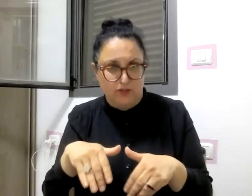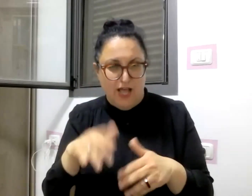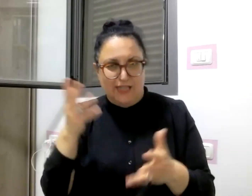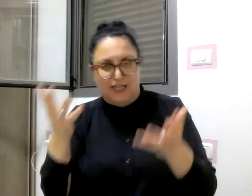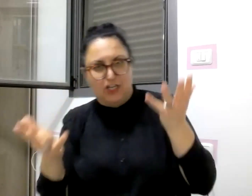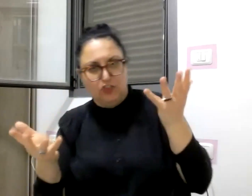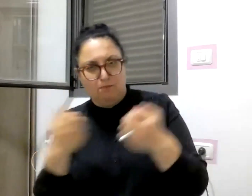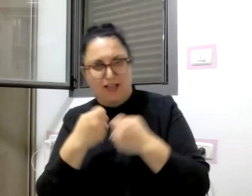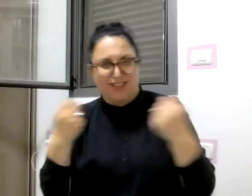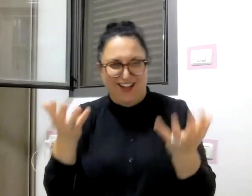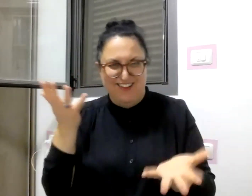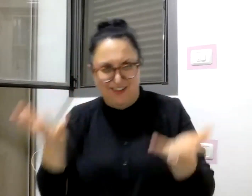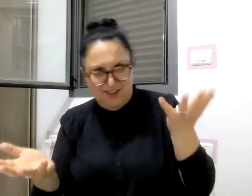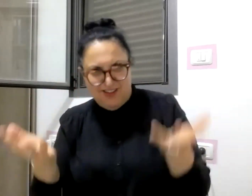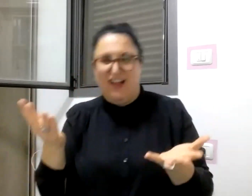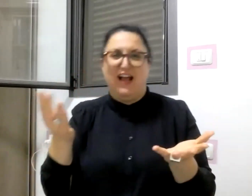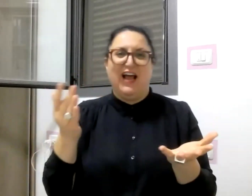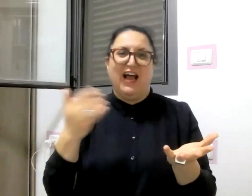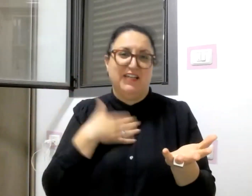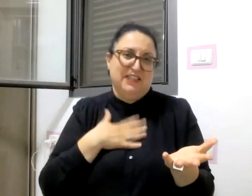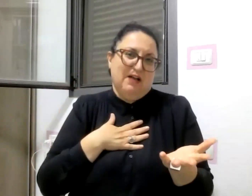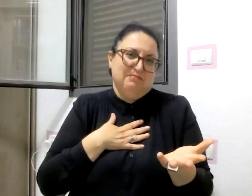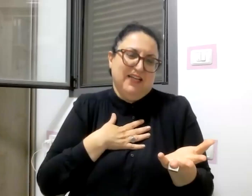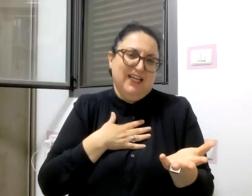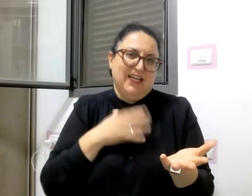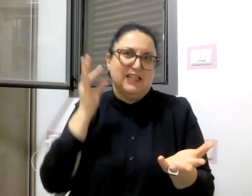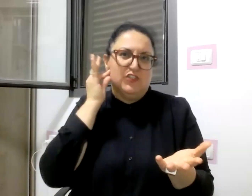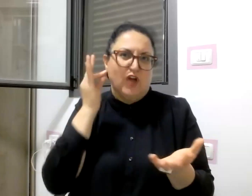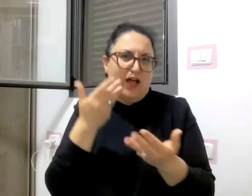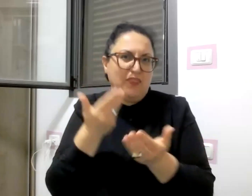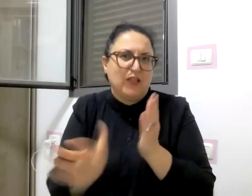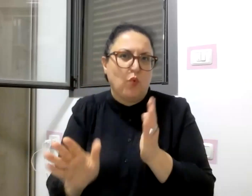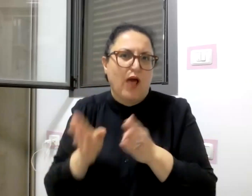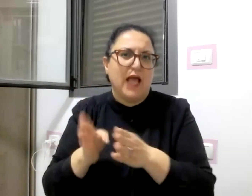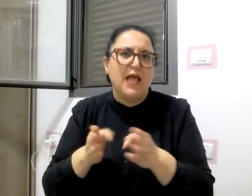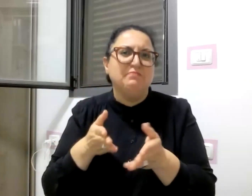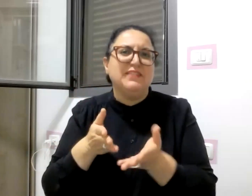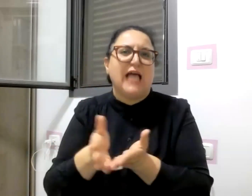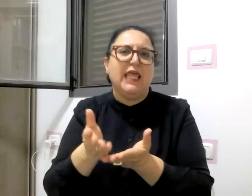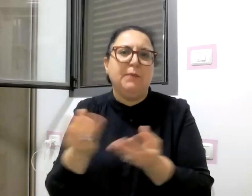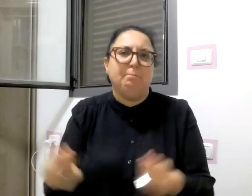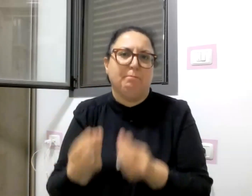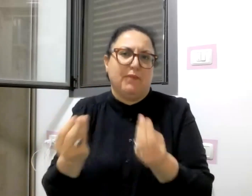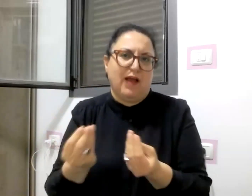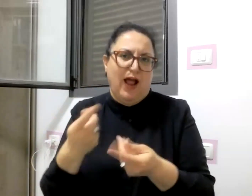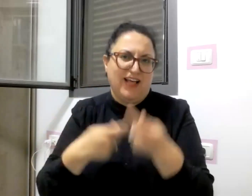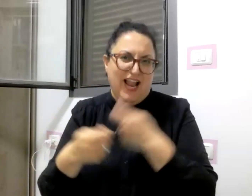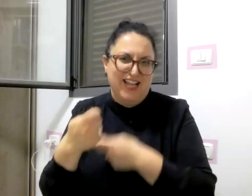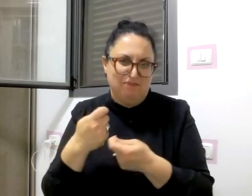עם מוגבלות אז יש שם מתח ואני גם אישה נטולת אמצעים